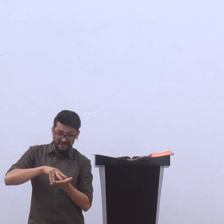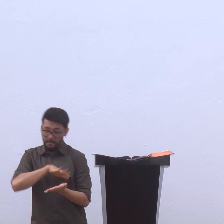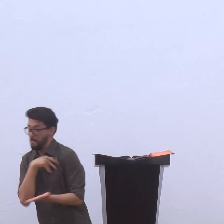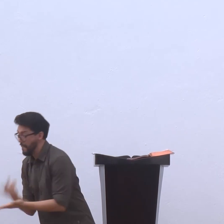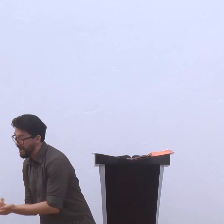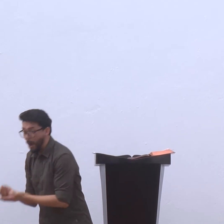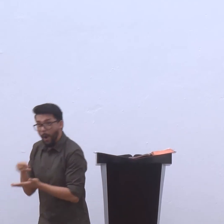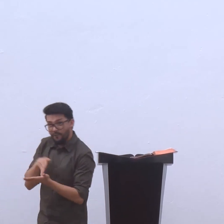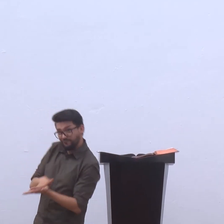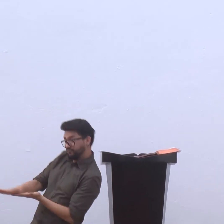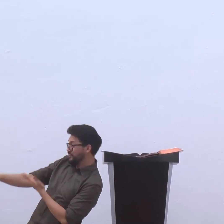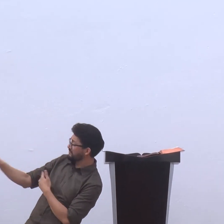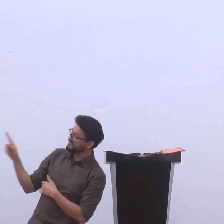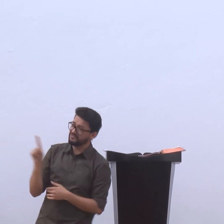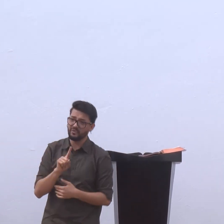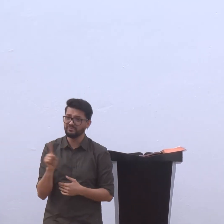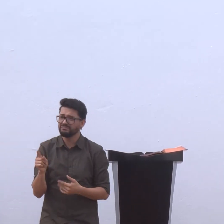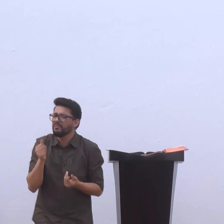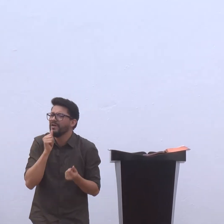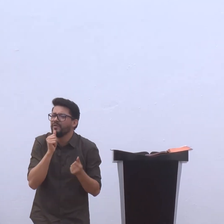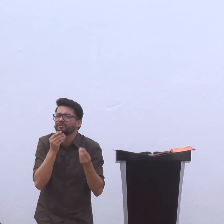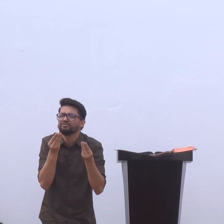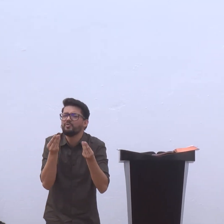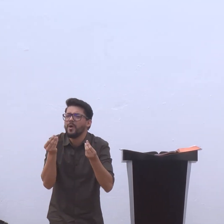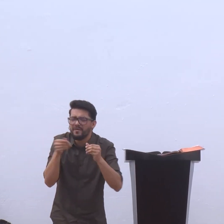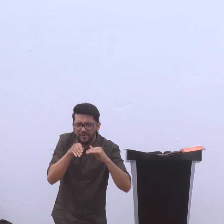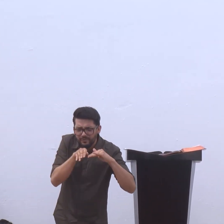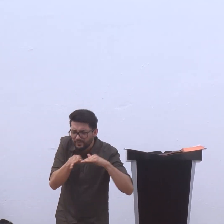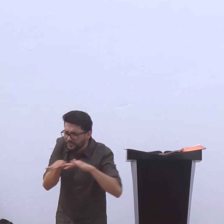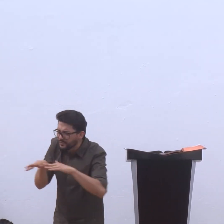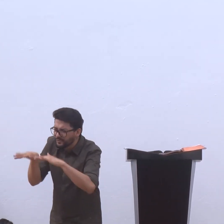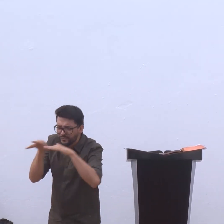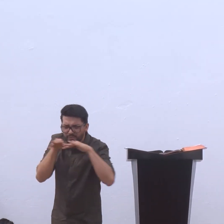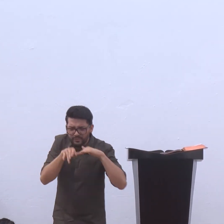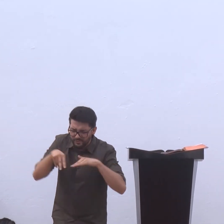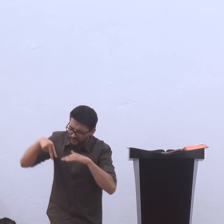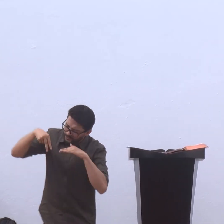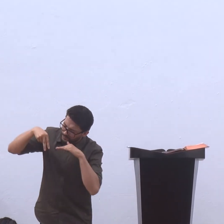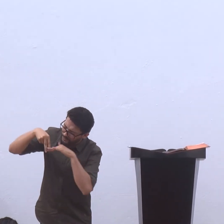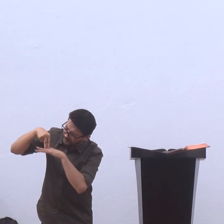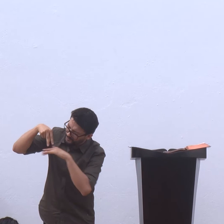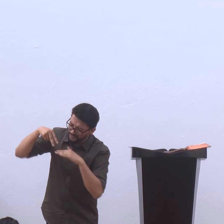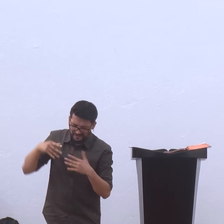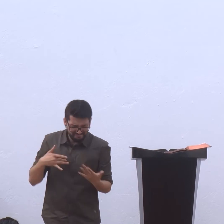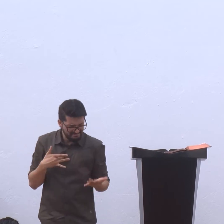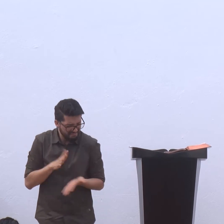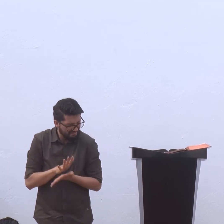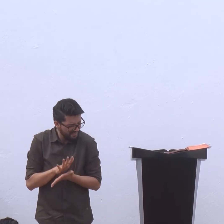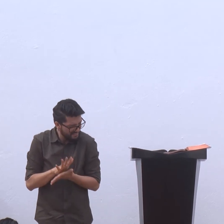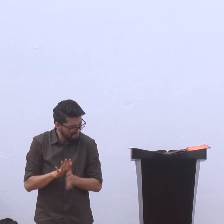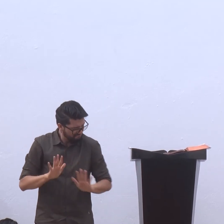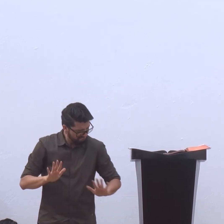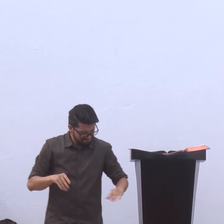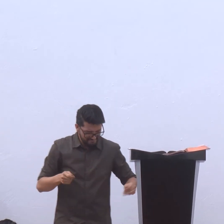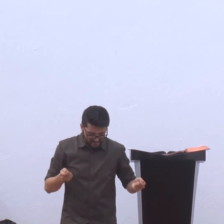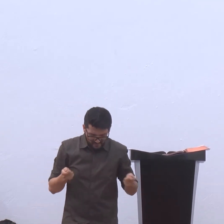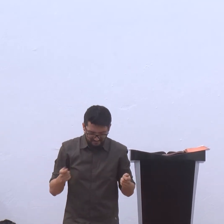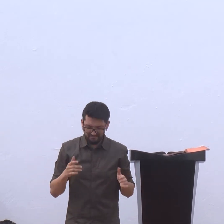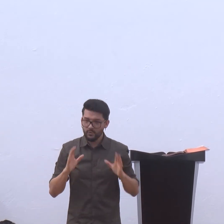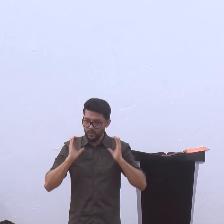Ezequiel tiene todavía el control sobre su cuerpo. Humanamente puede controlar las aguas, ¿cierto? Como el fluido de las aguas llega solo hasta los tobillos,